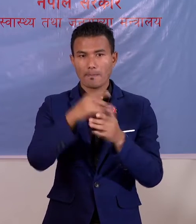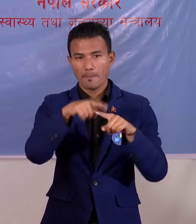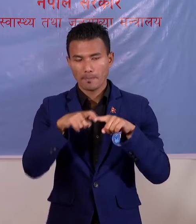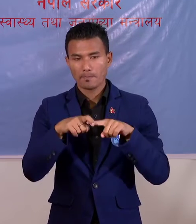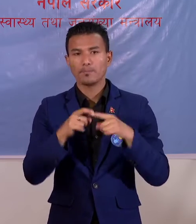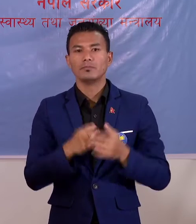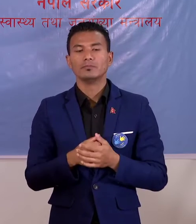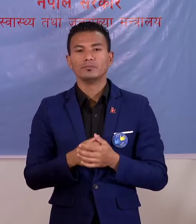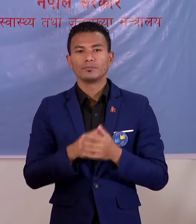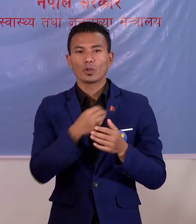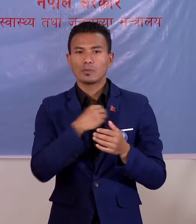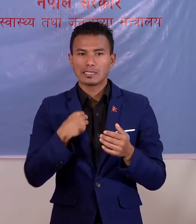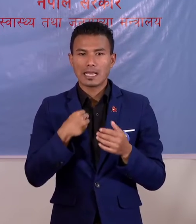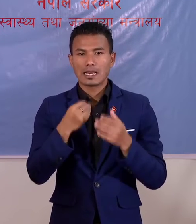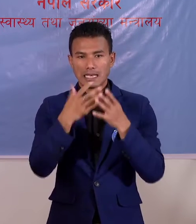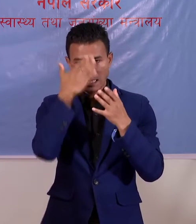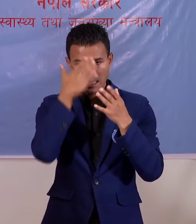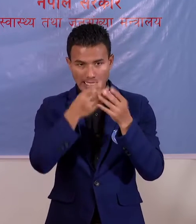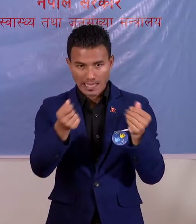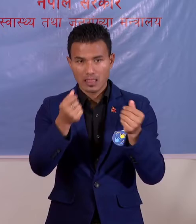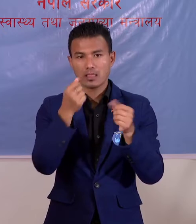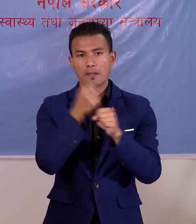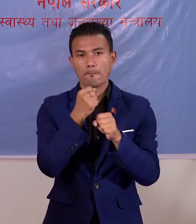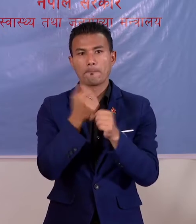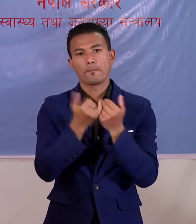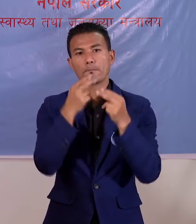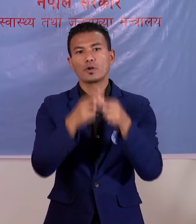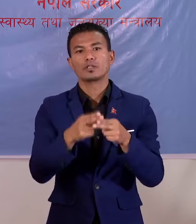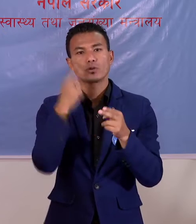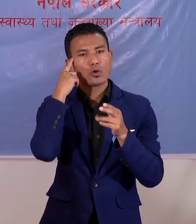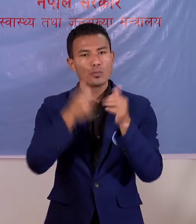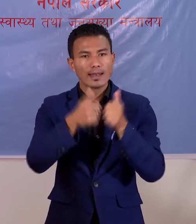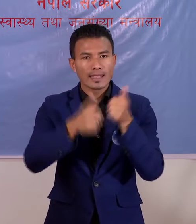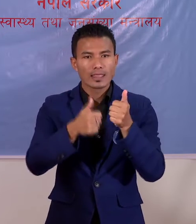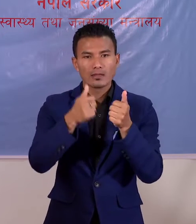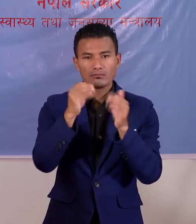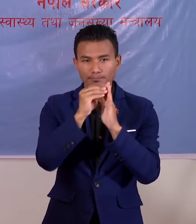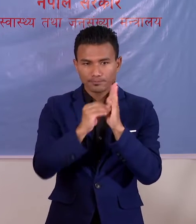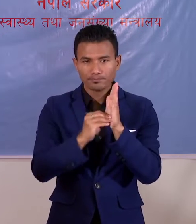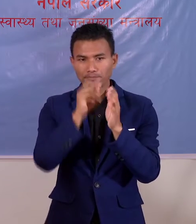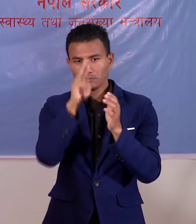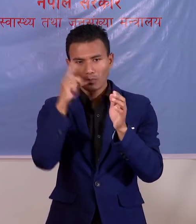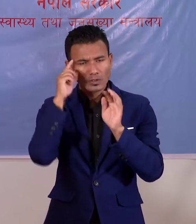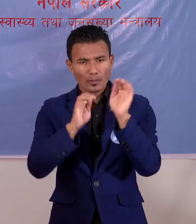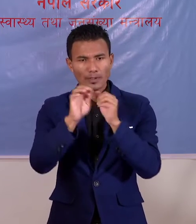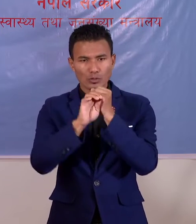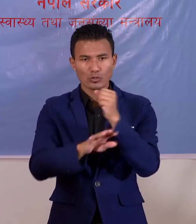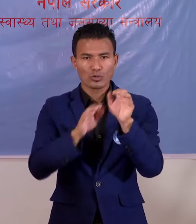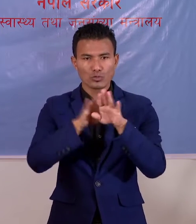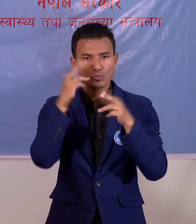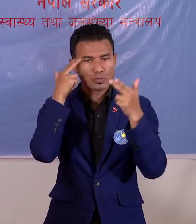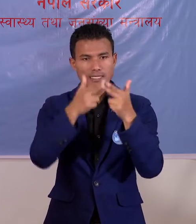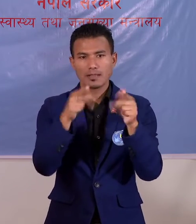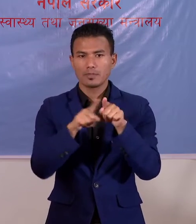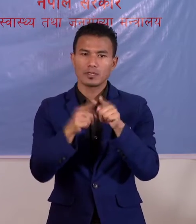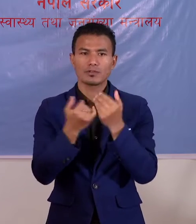नियन्त्रण, उपचार निदानमा लाग्ने बजेटको अनुमानित खाका र सम्भावित स्रोतहरूको पहिचान